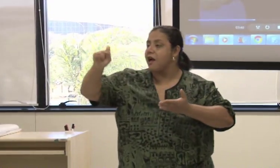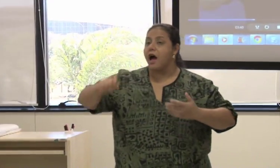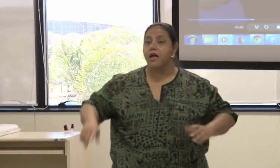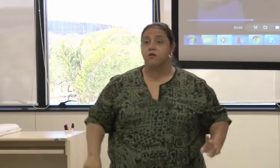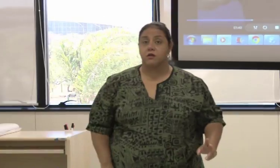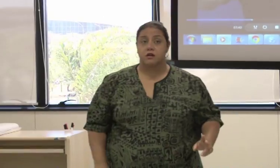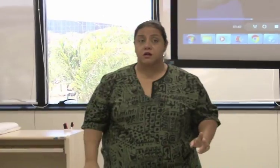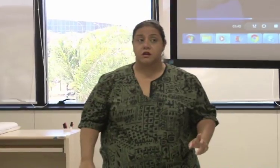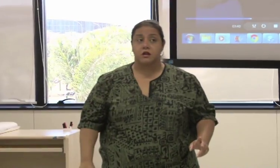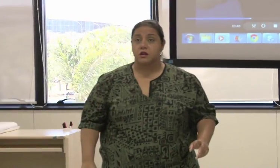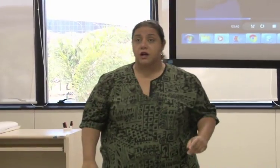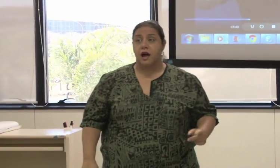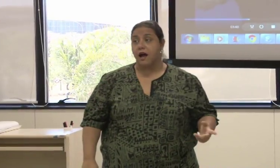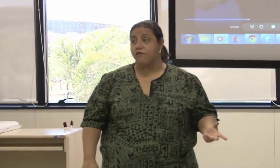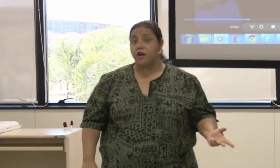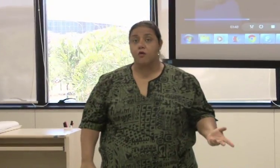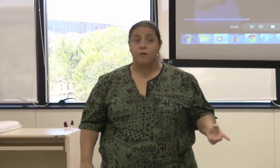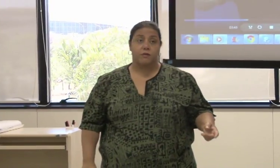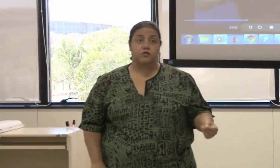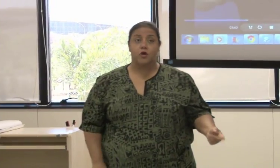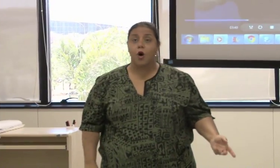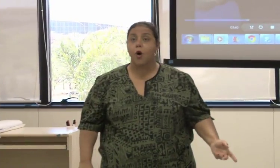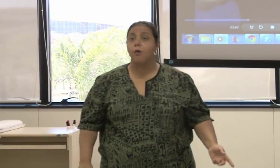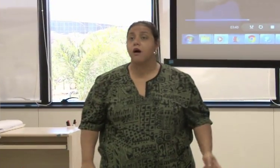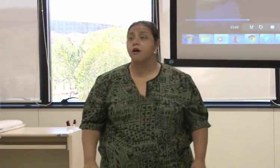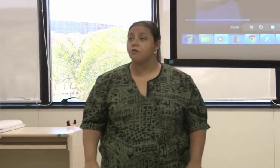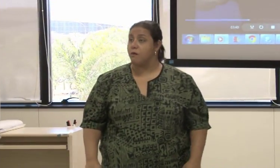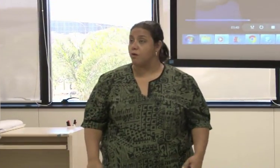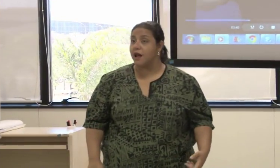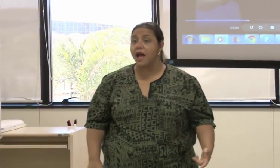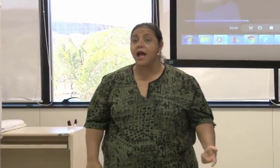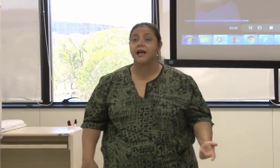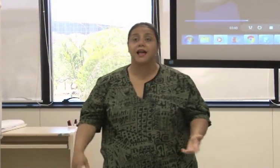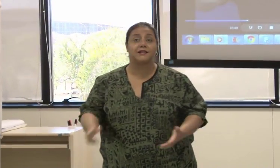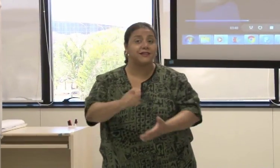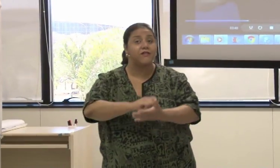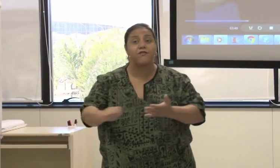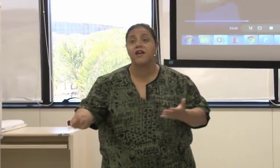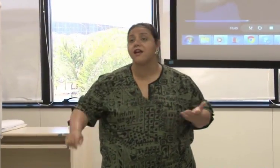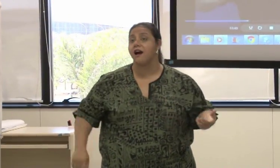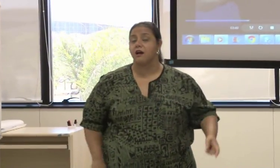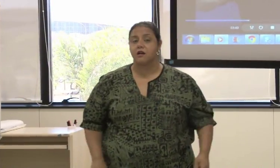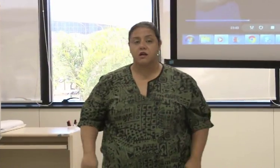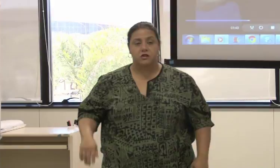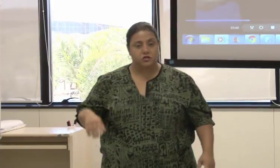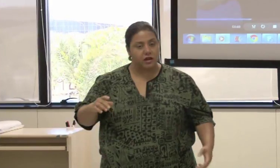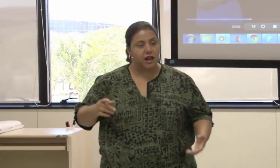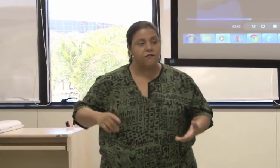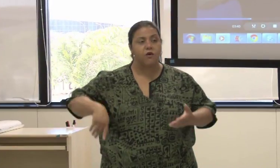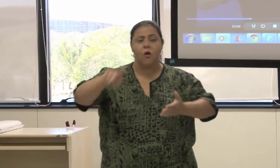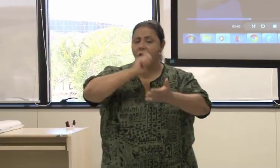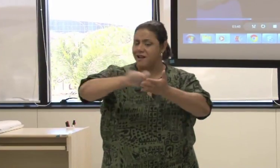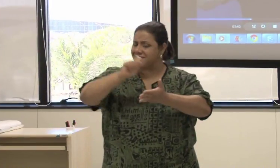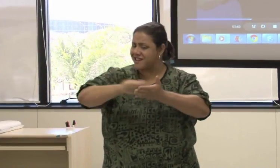Aí havia uma pessoa, uma mulher, que ele escrevia. Só que aí ele ficou...